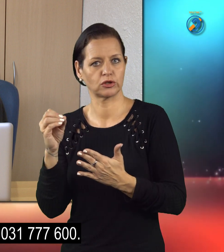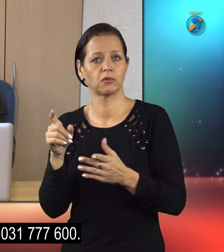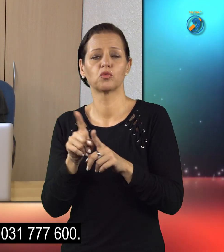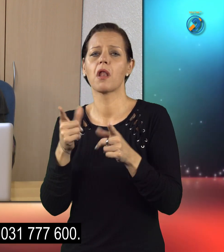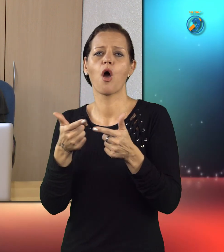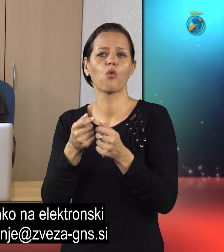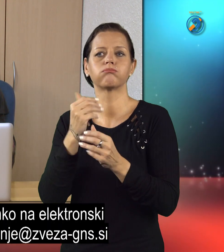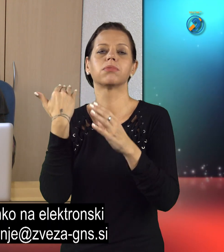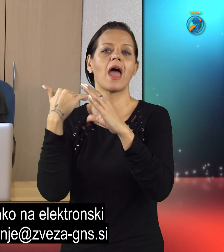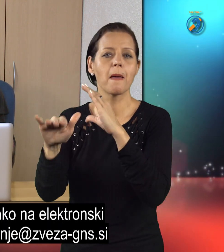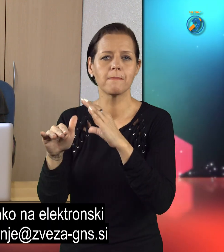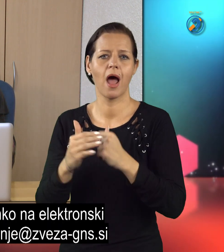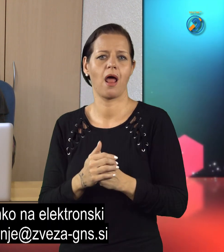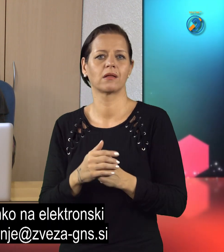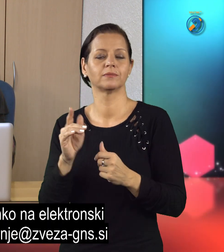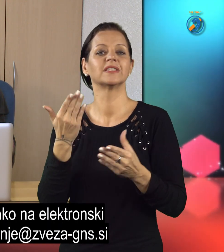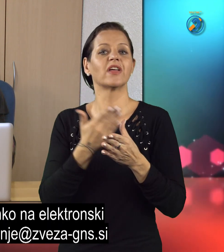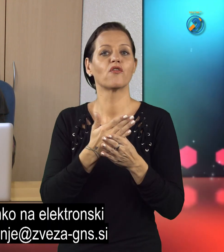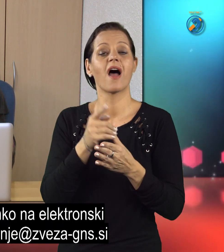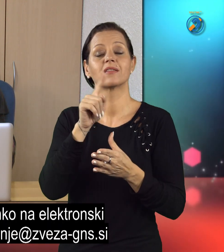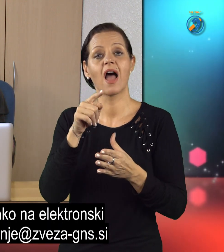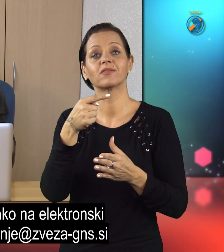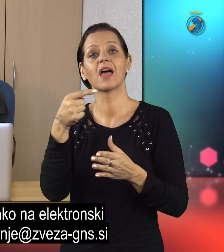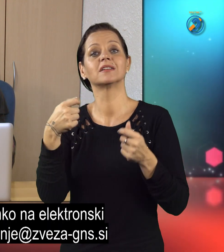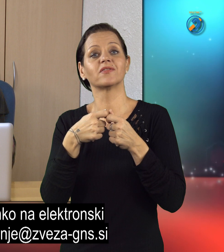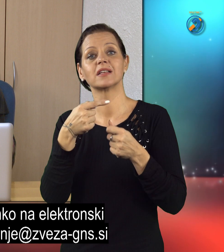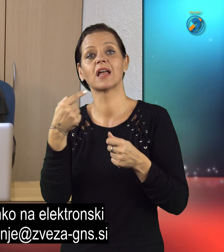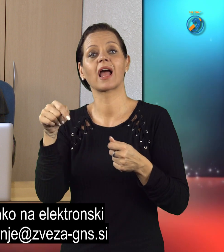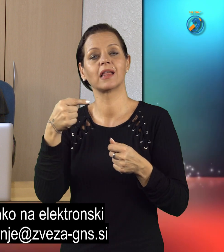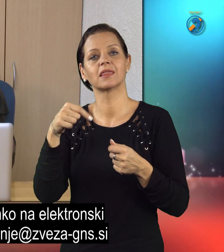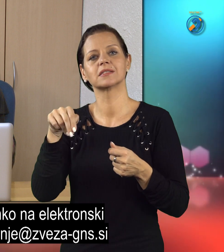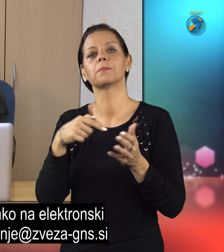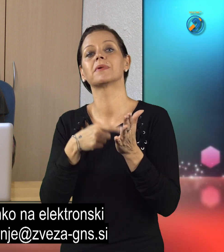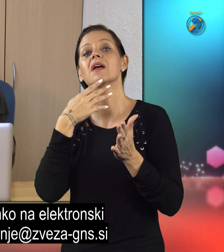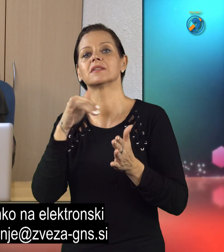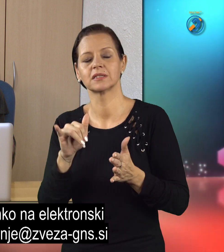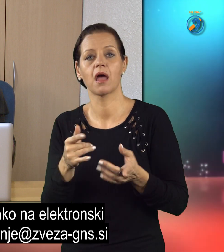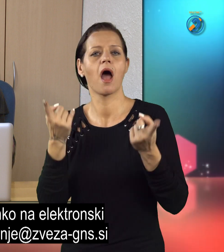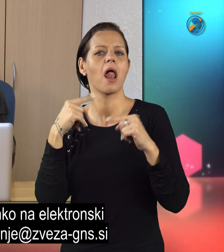600. Tudi pišejo lahko na elektronski naslov